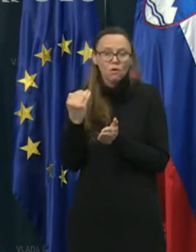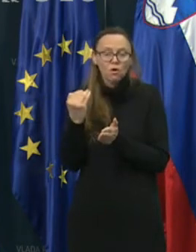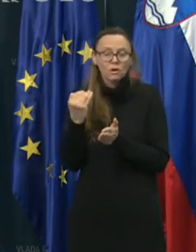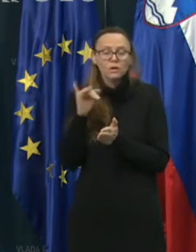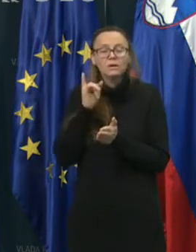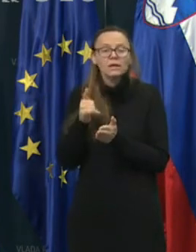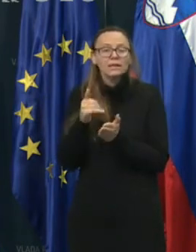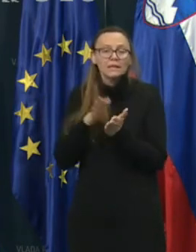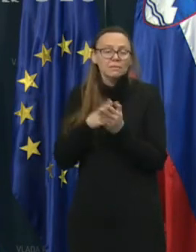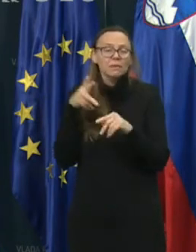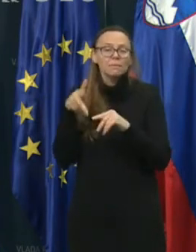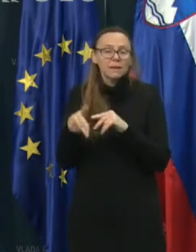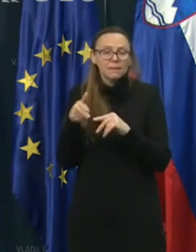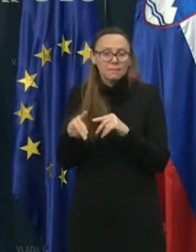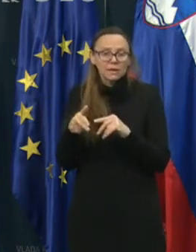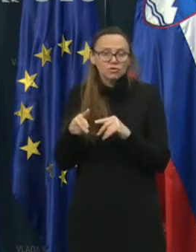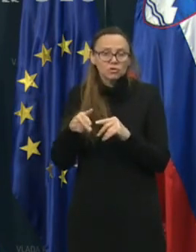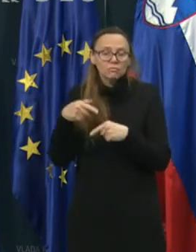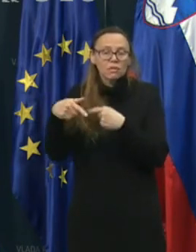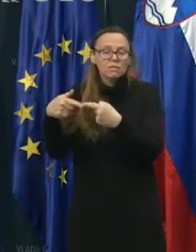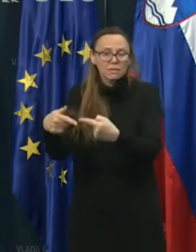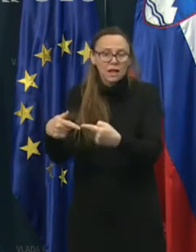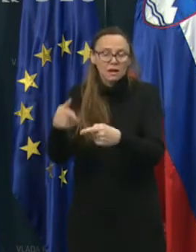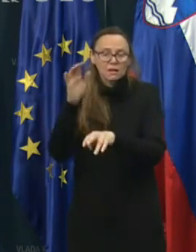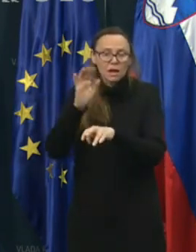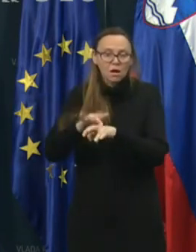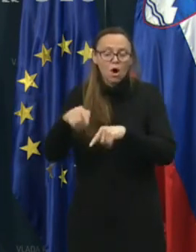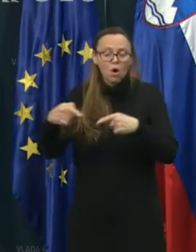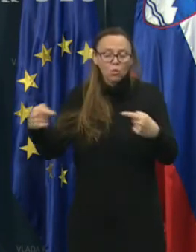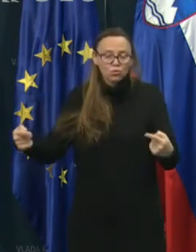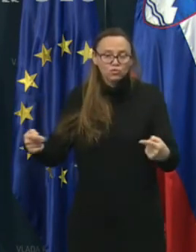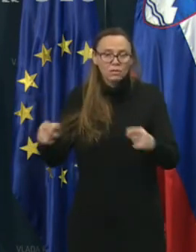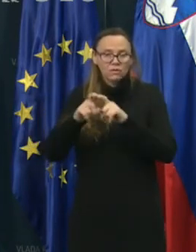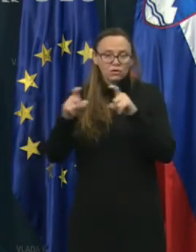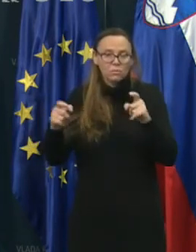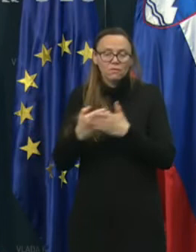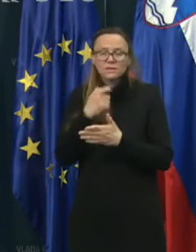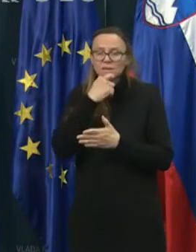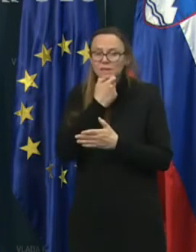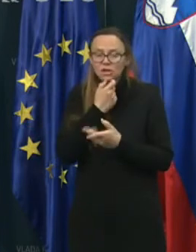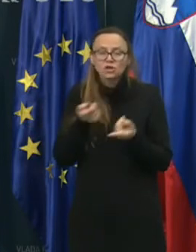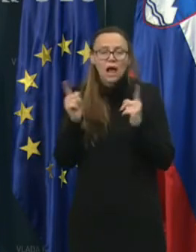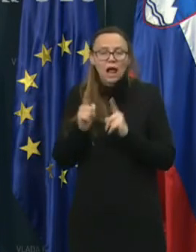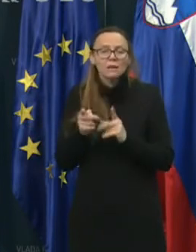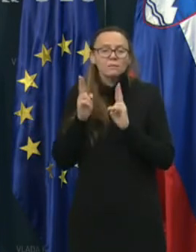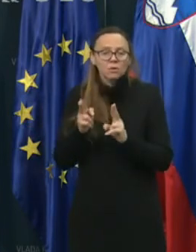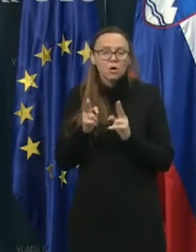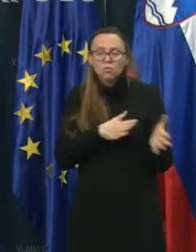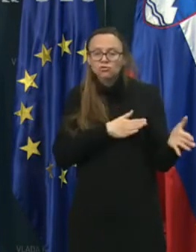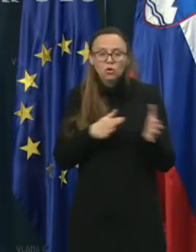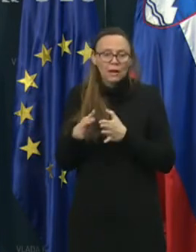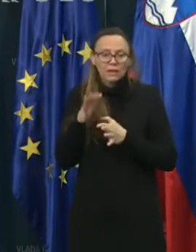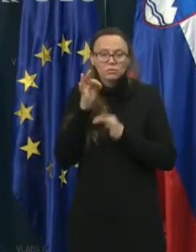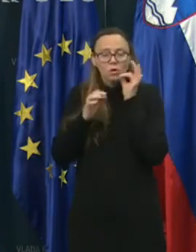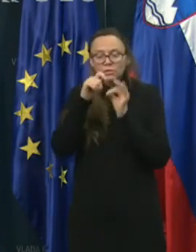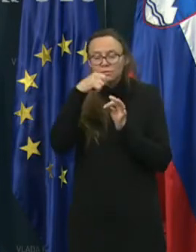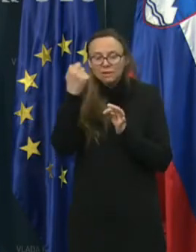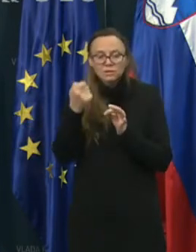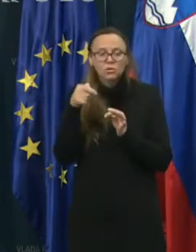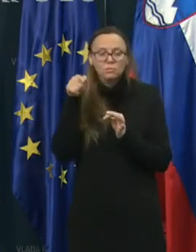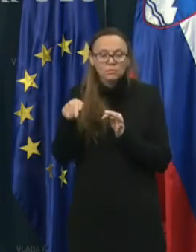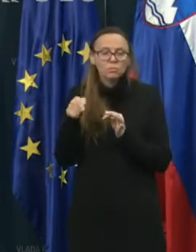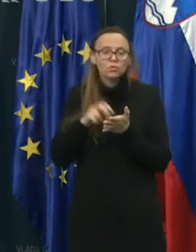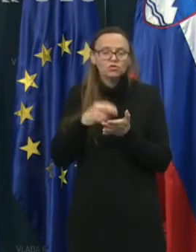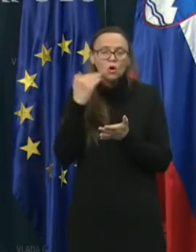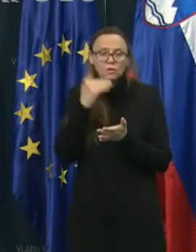preprečili nadaljne okužbe v domovih za starejše, ali bi jih morda bilo možno redno testirati? Bi bil to še nek ostrejši ukrep, ki bi bil